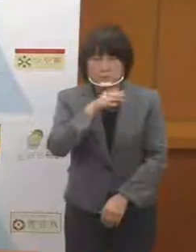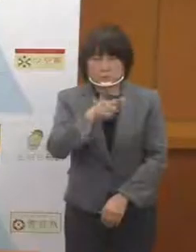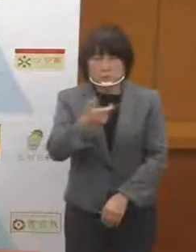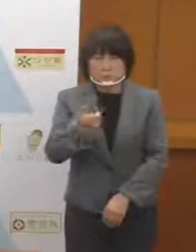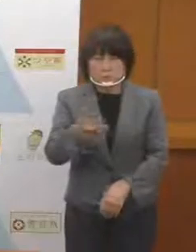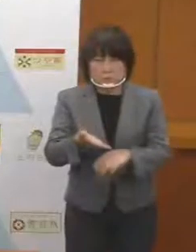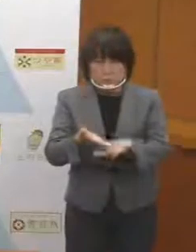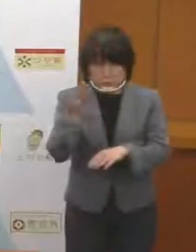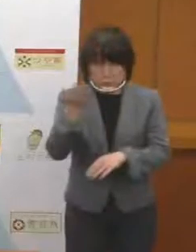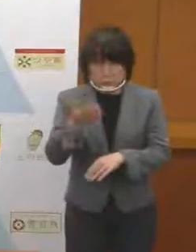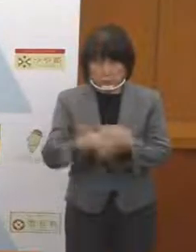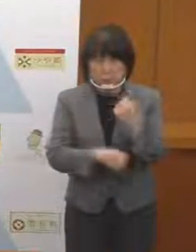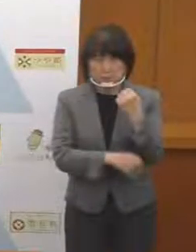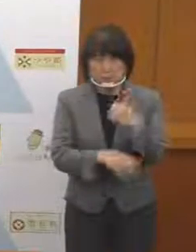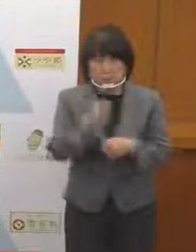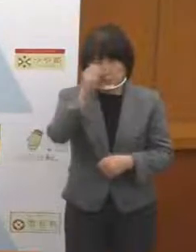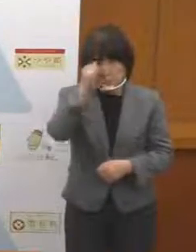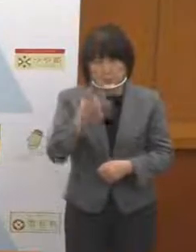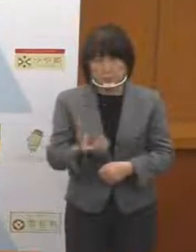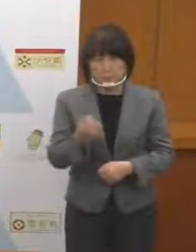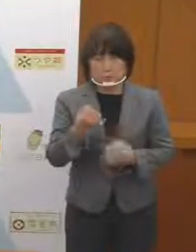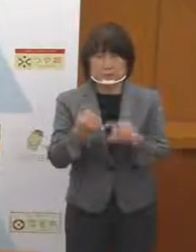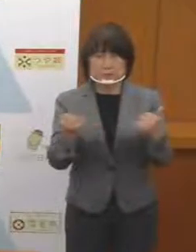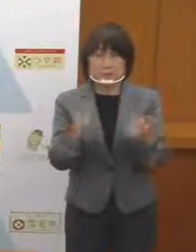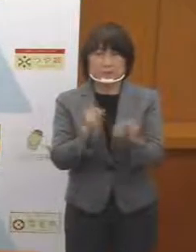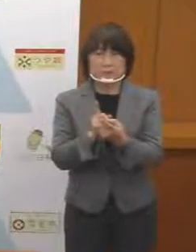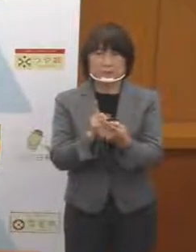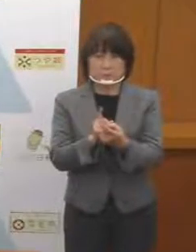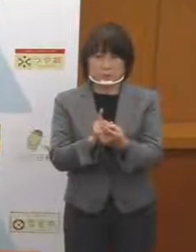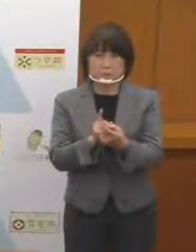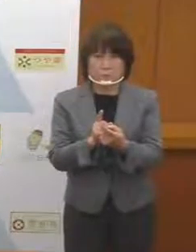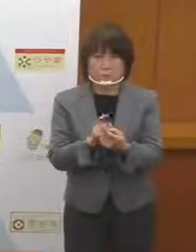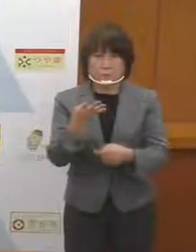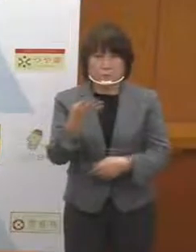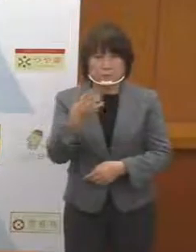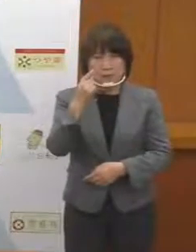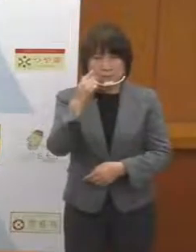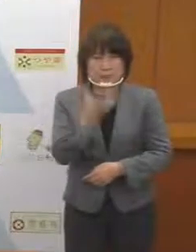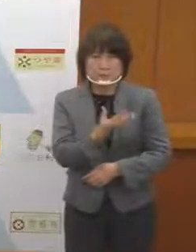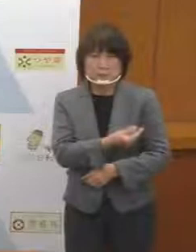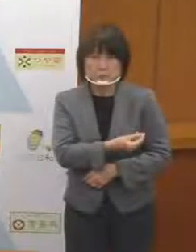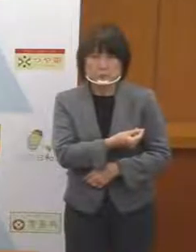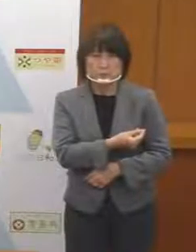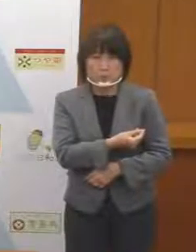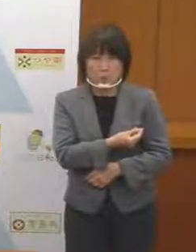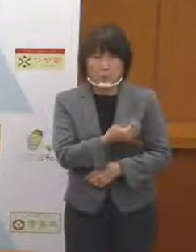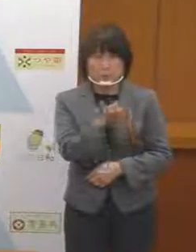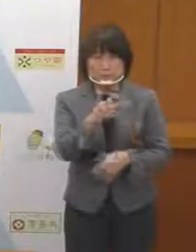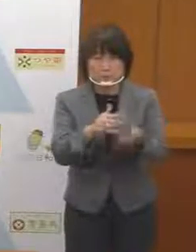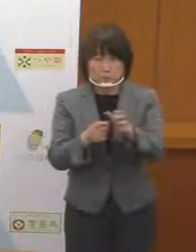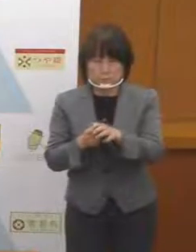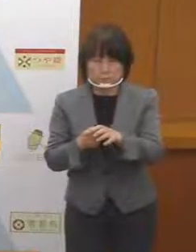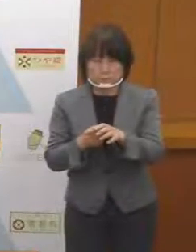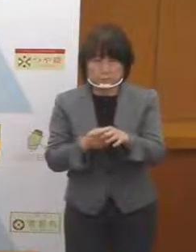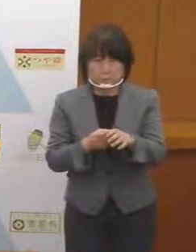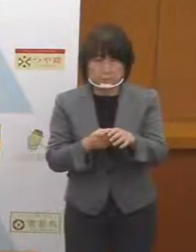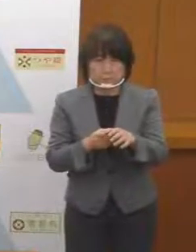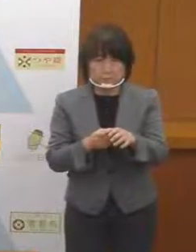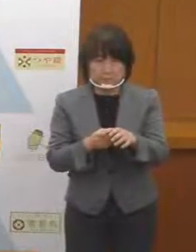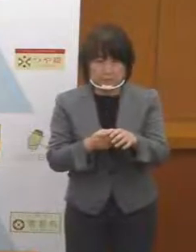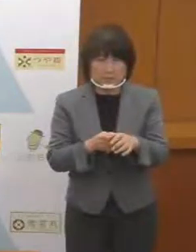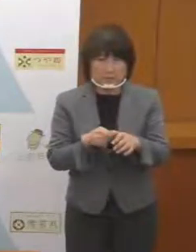歳以上の方や基礎疾患をお持ちの方を対象とする4回目接種も各市町村で順次